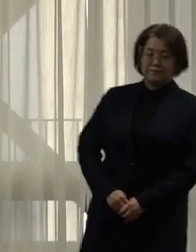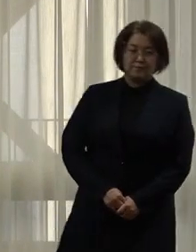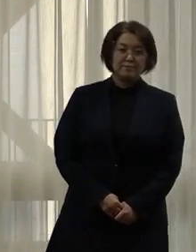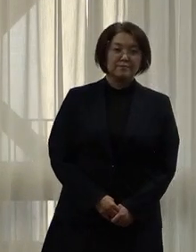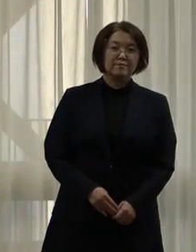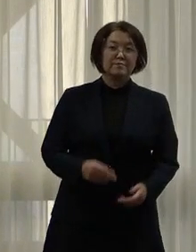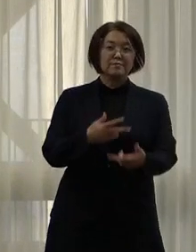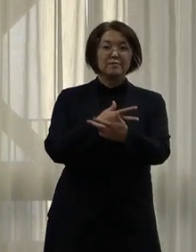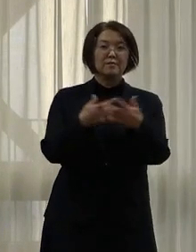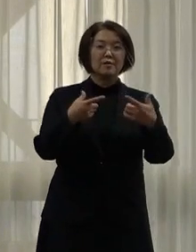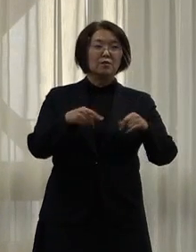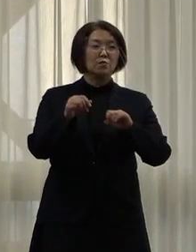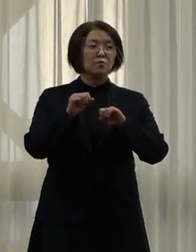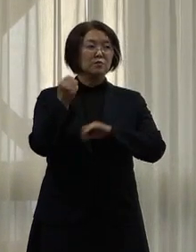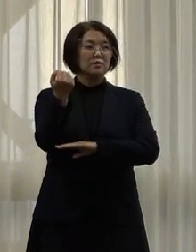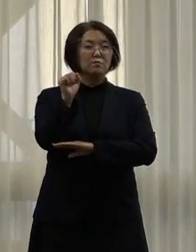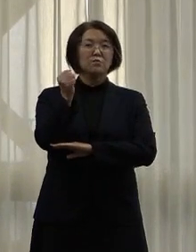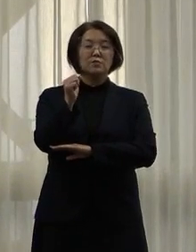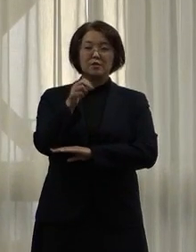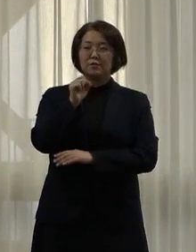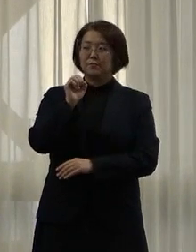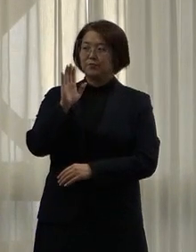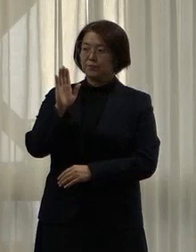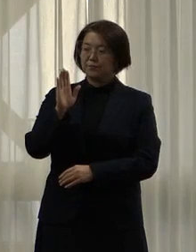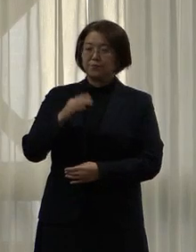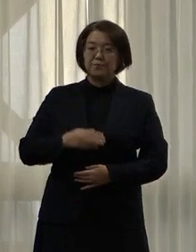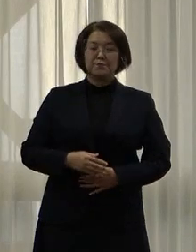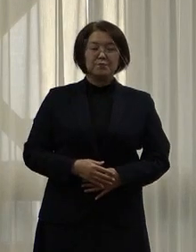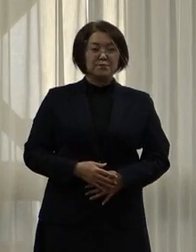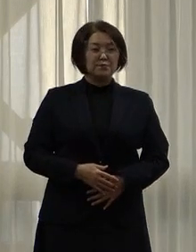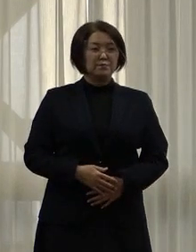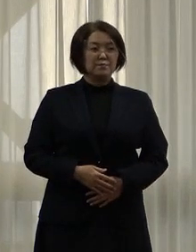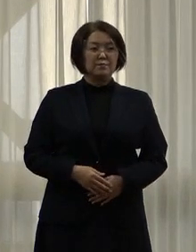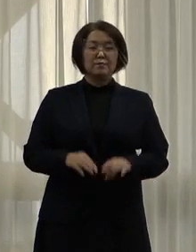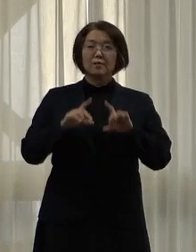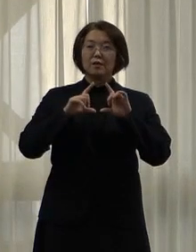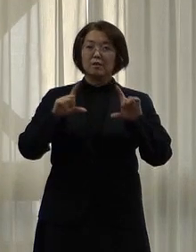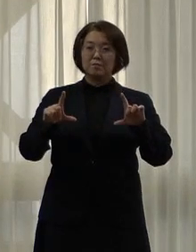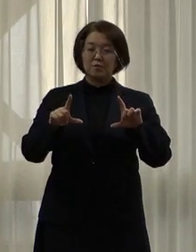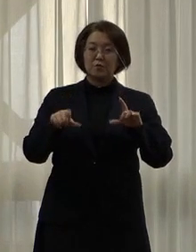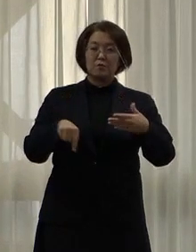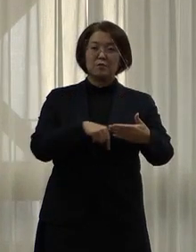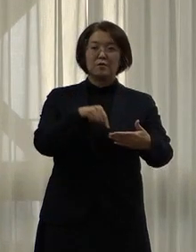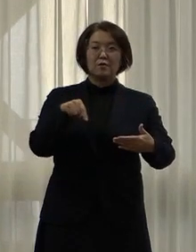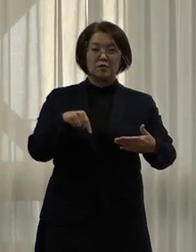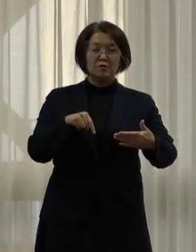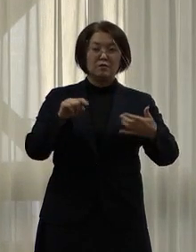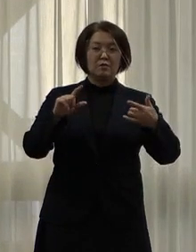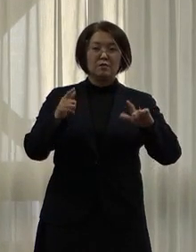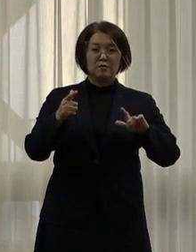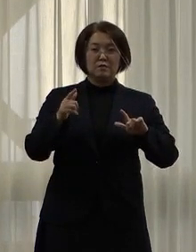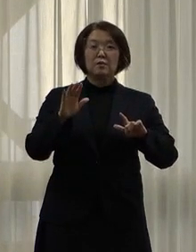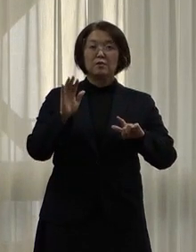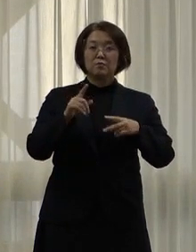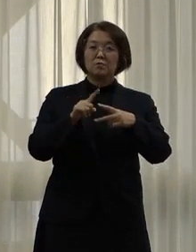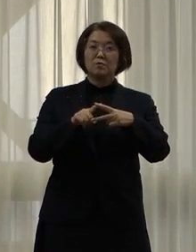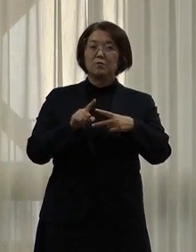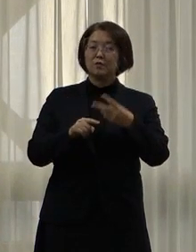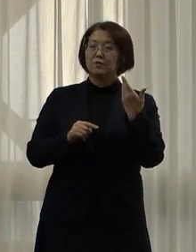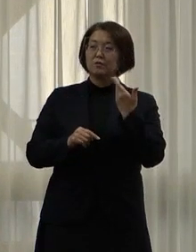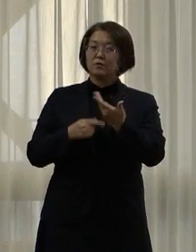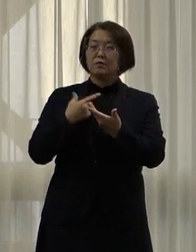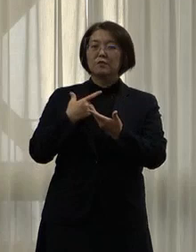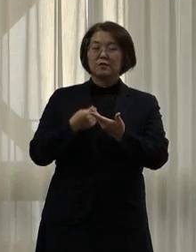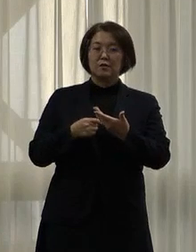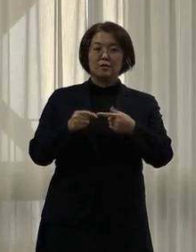北日本新聞の木崎と申します。よろしくお願いします。 はい、よろしくお願いします。 先の発表事項とは、となるのですが、見てお伺いしたいことがありまして、